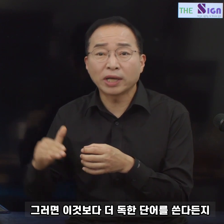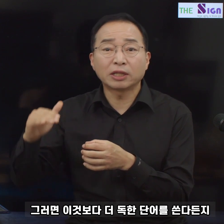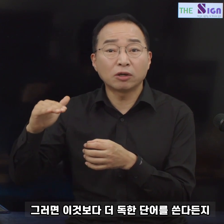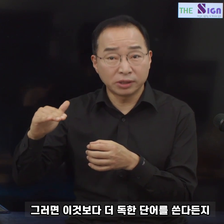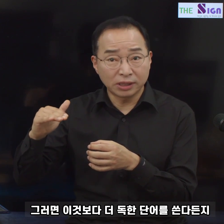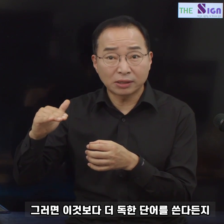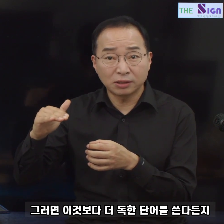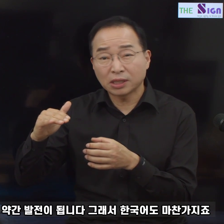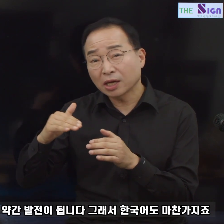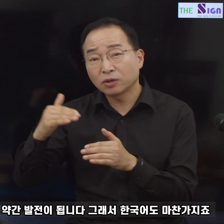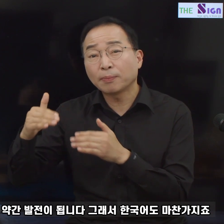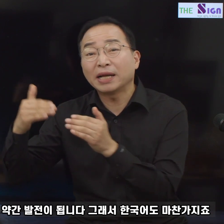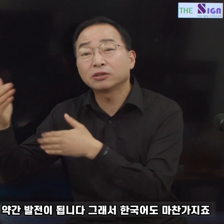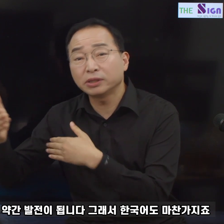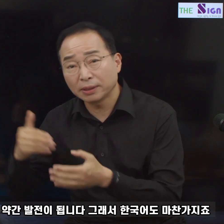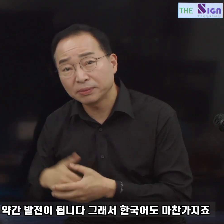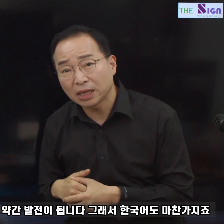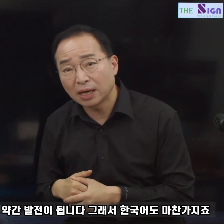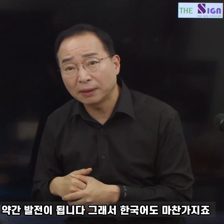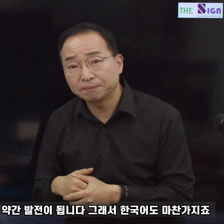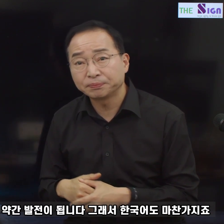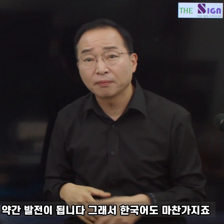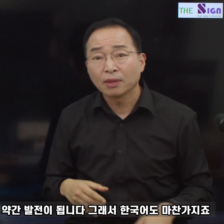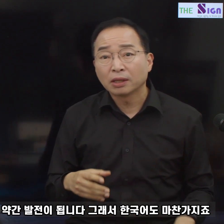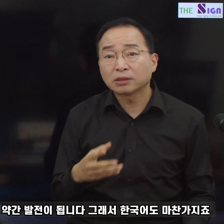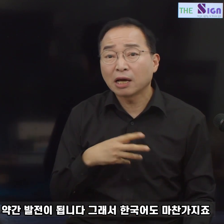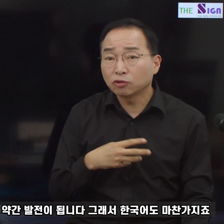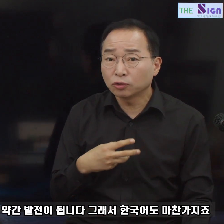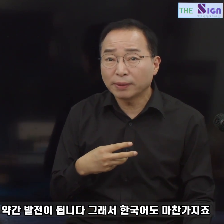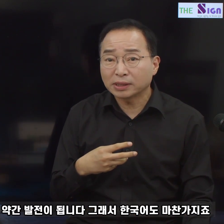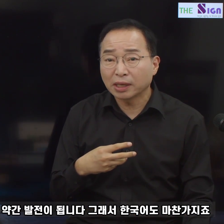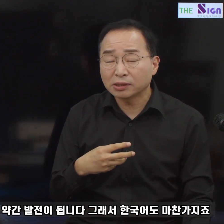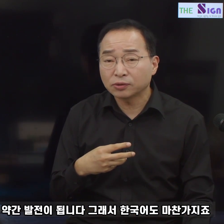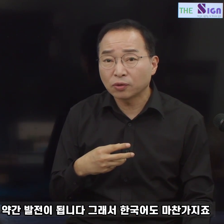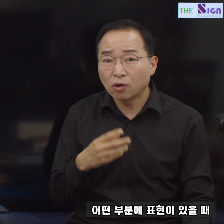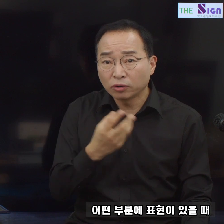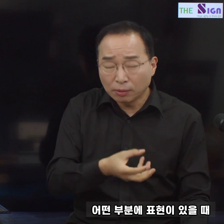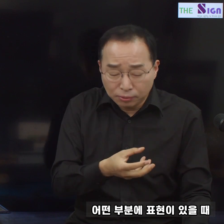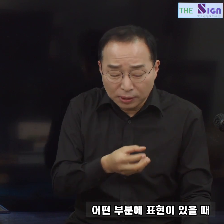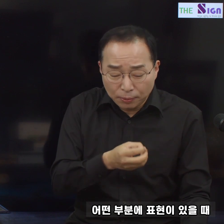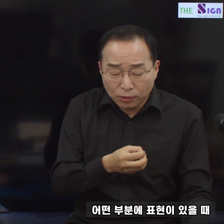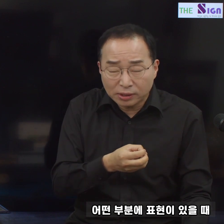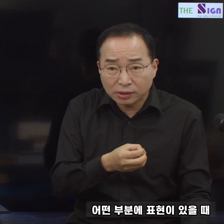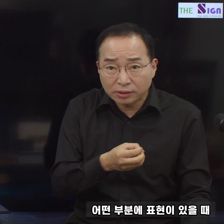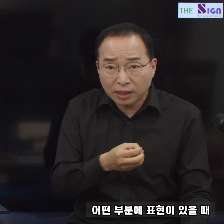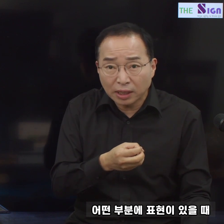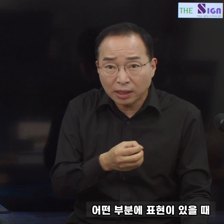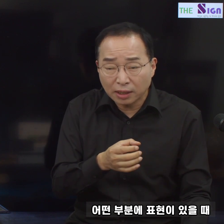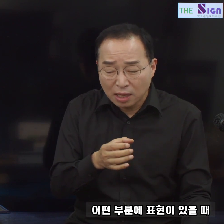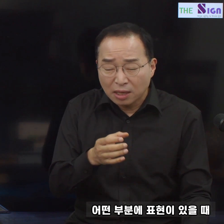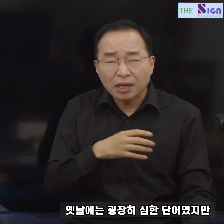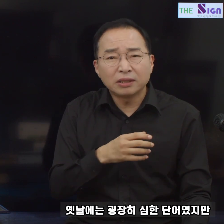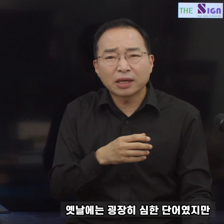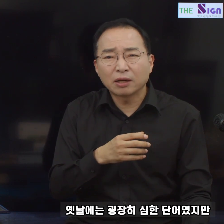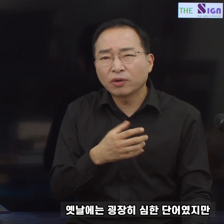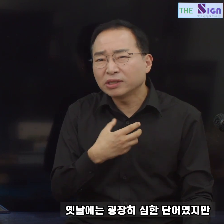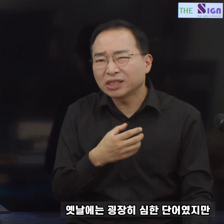단어를 쓴다든지 약간 이렇게 발전이 됩니다. 그래서 한국어도 마찬가지죠. 어떤 부분에 표현이 있을 때 옛날에는 굉장히